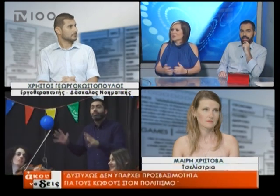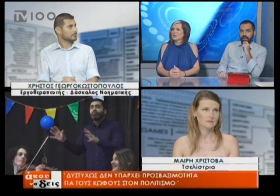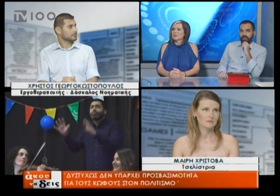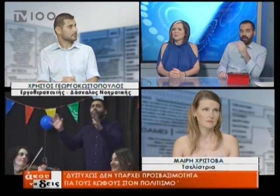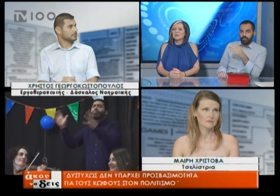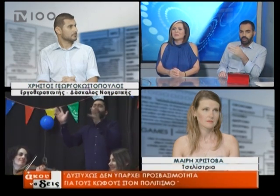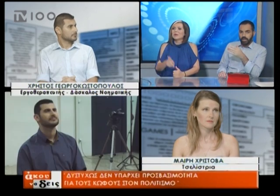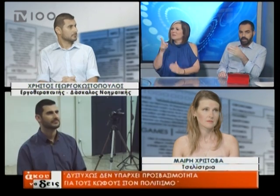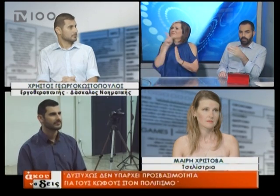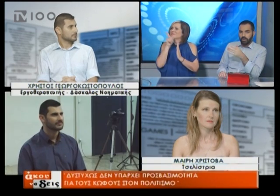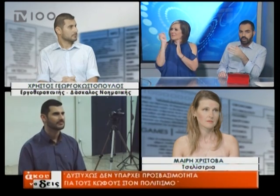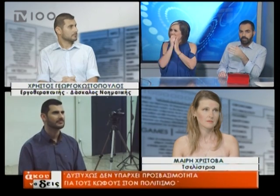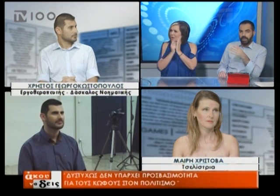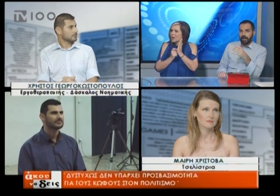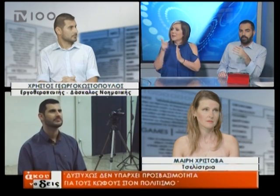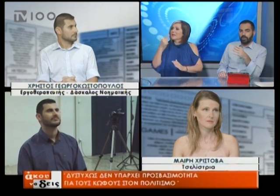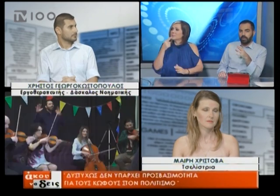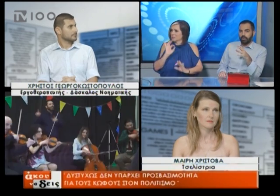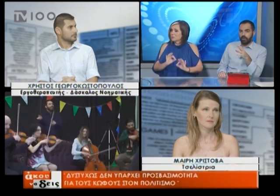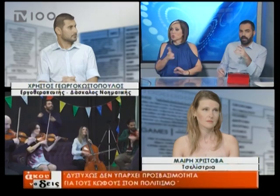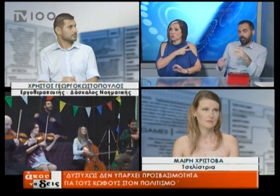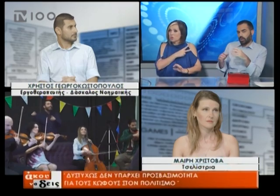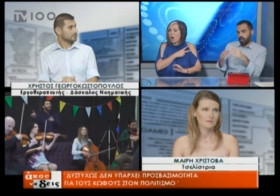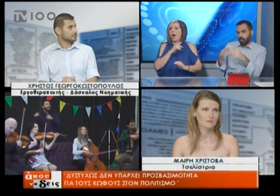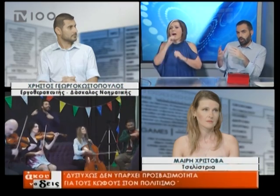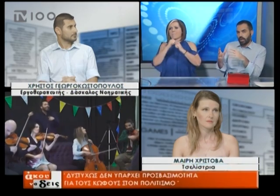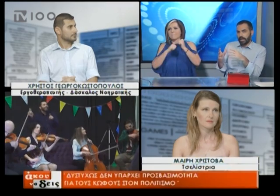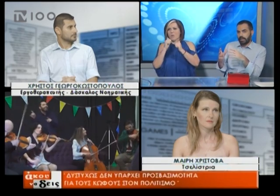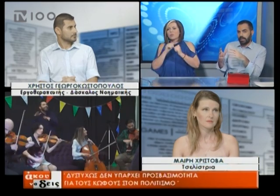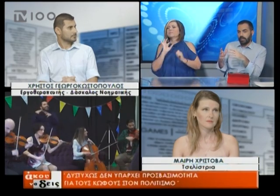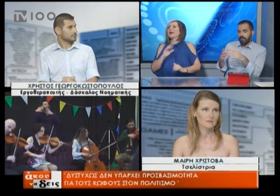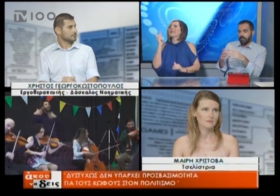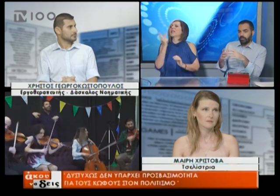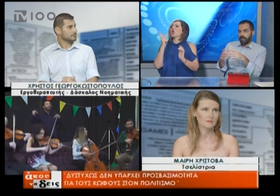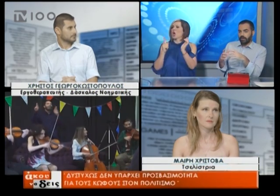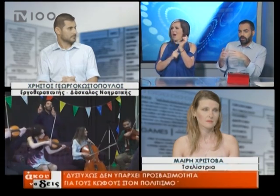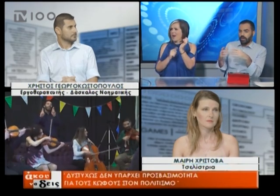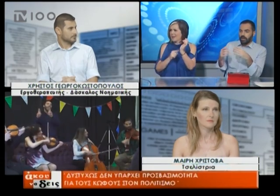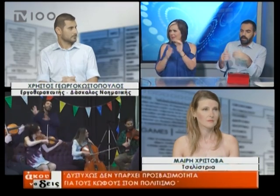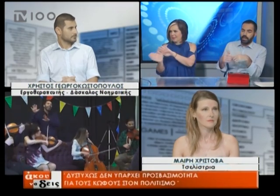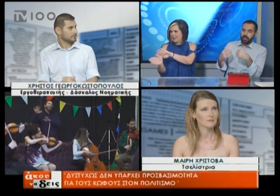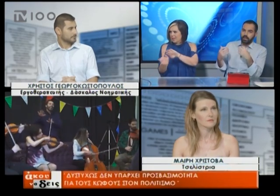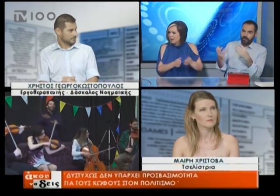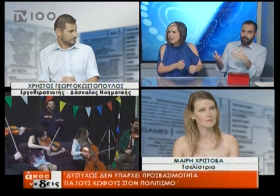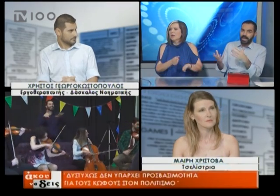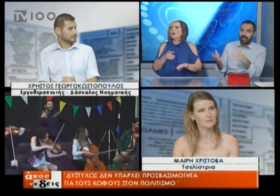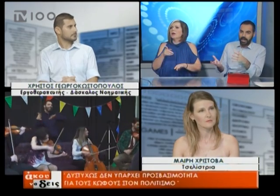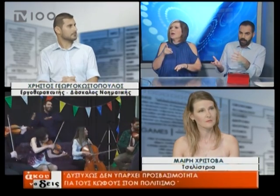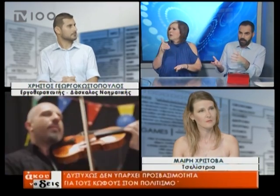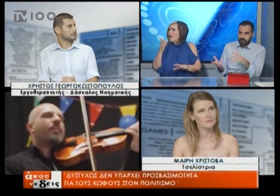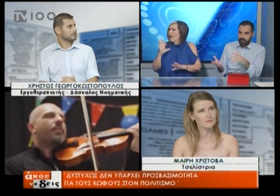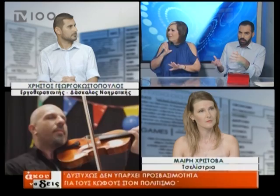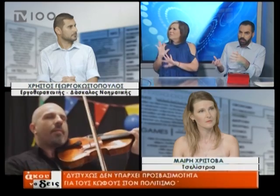για την καταγραφή, αλλά όπως είπε και πολύ σωστά, πέρα από την υποδομή, από το κοινωνικό χαρακτήρα του πράγματος, είναι και μια